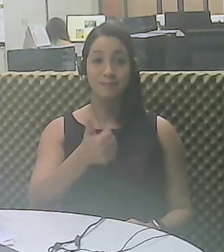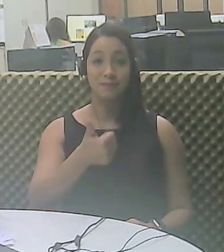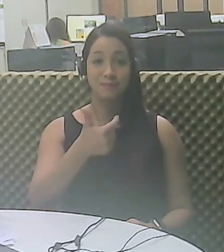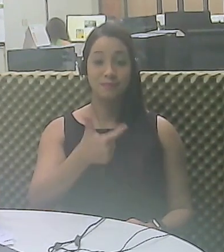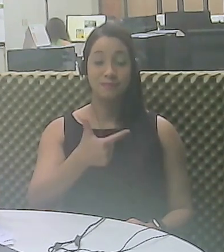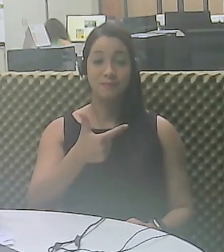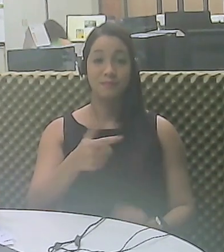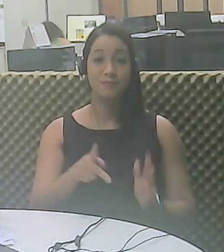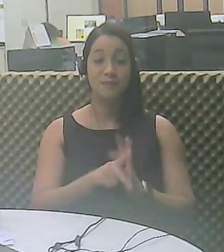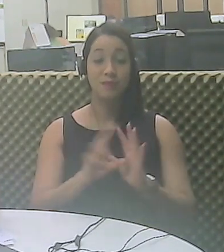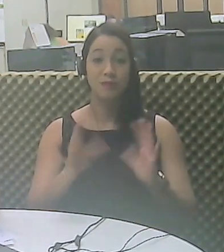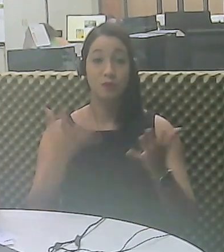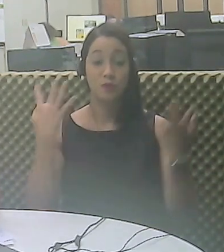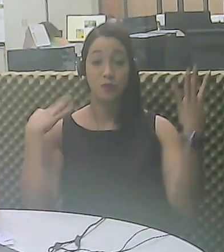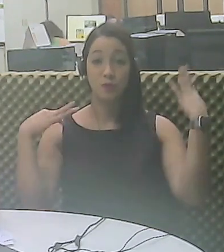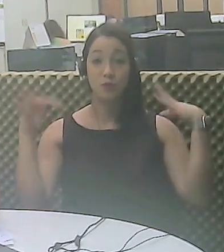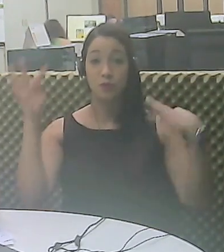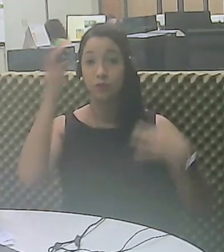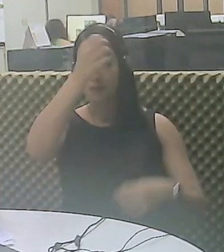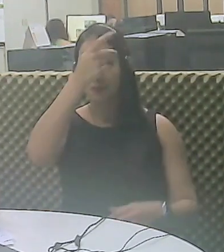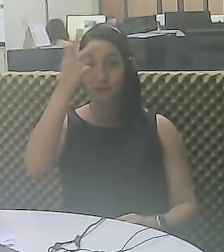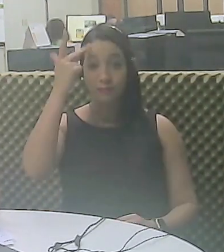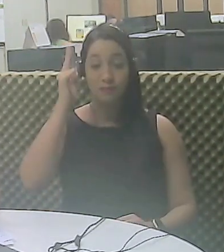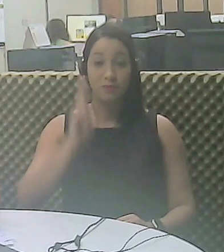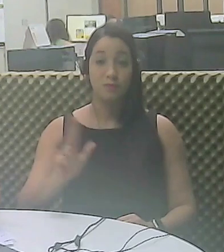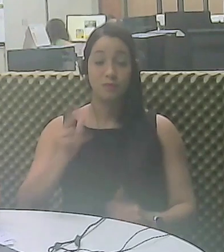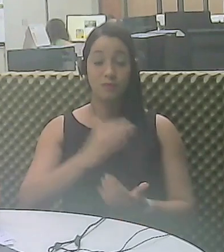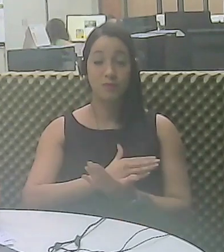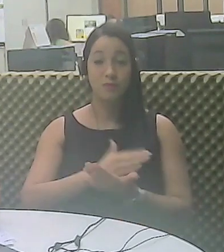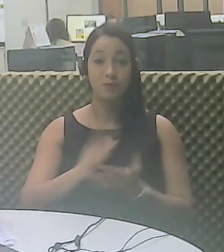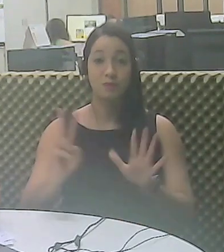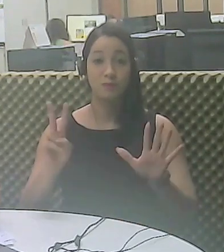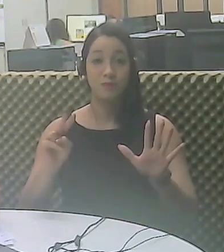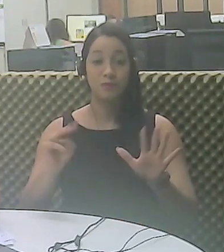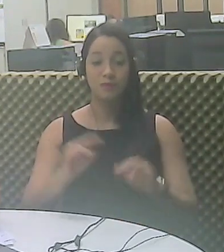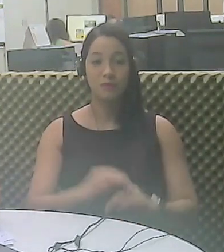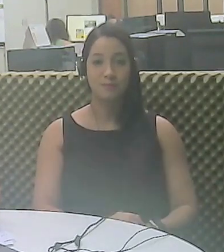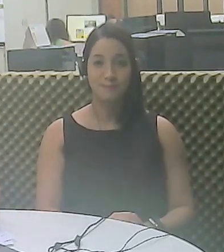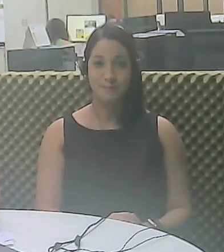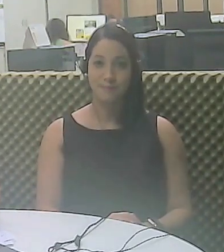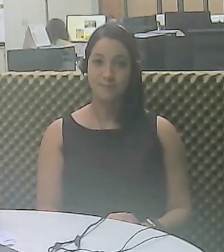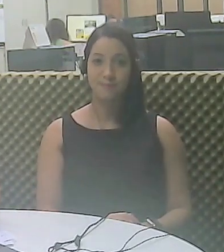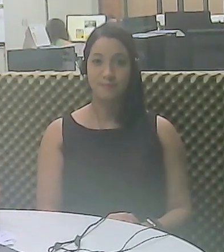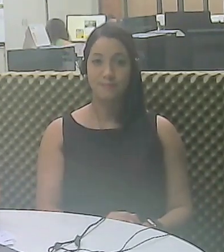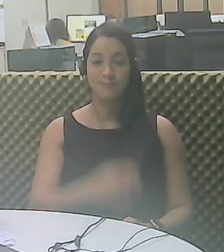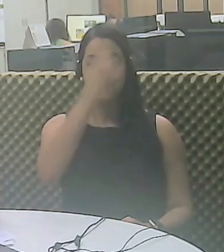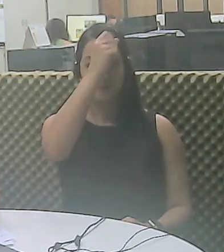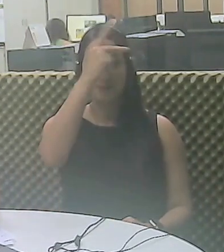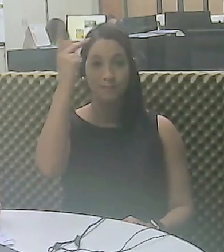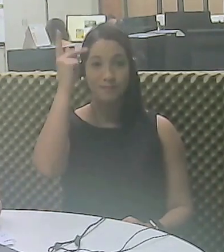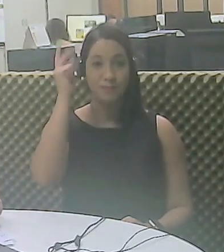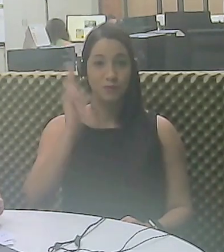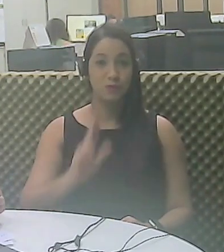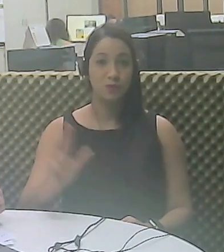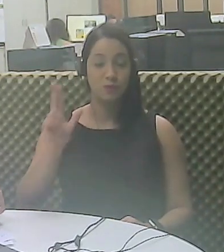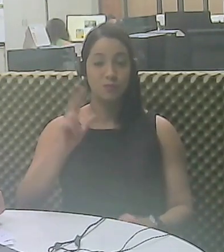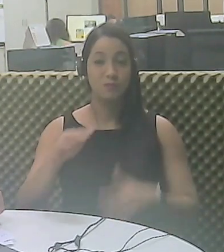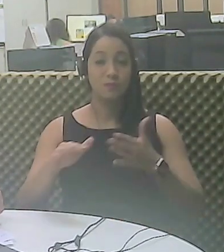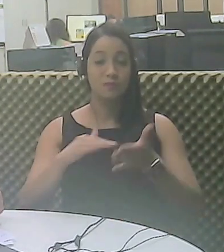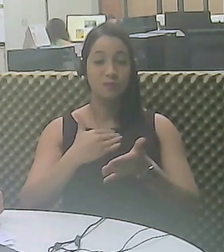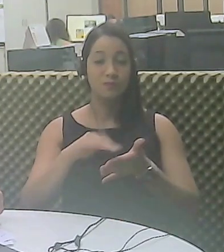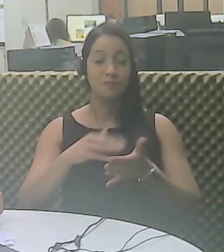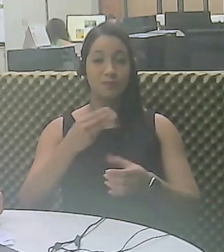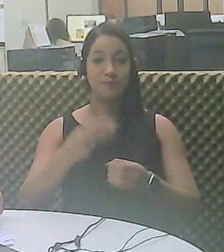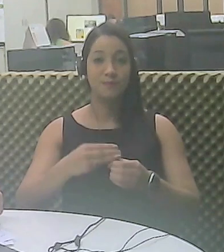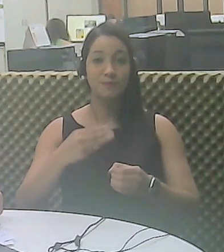12ª Maratona do Turismo da Prefeitura tem início neste fim de semana. A Prefeitura de Uberlândia, por meio da